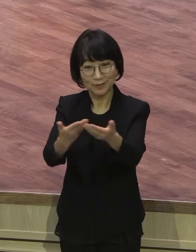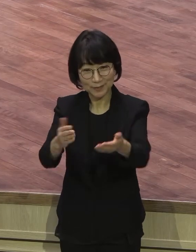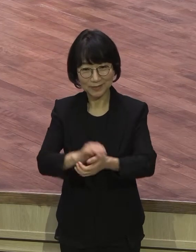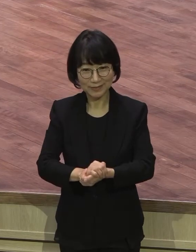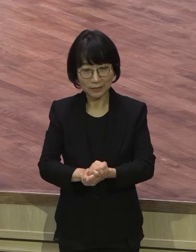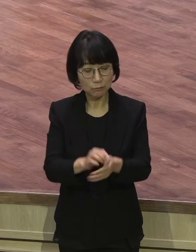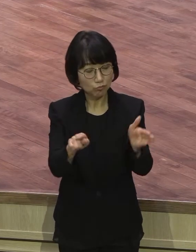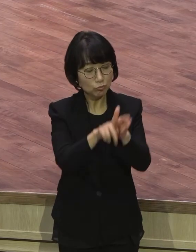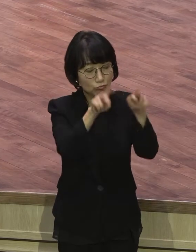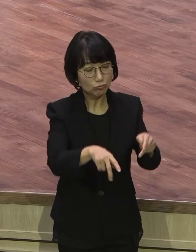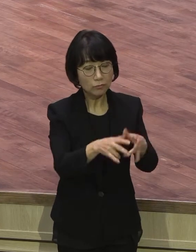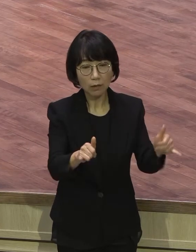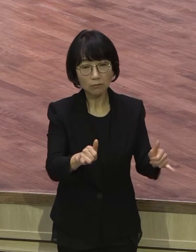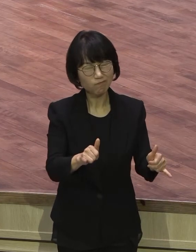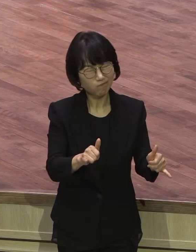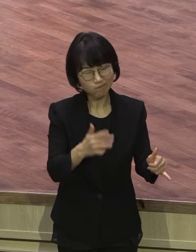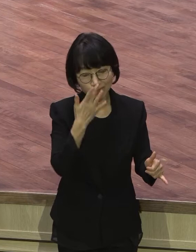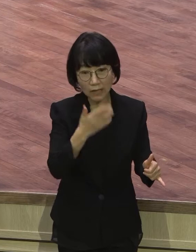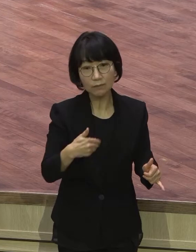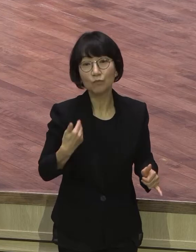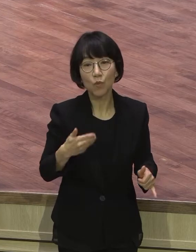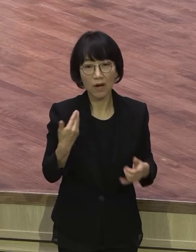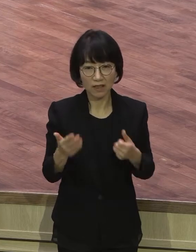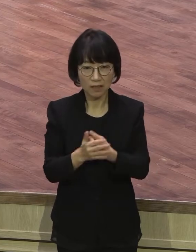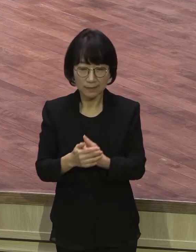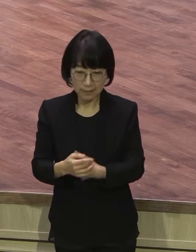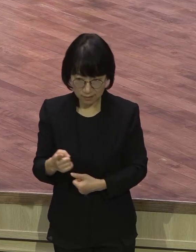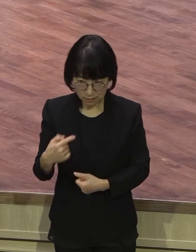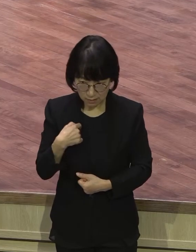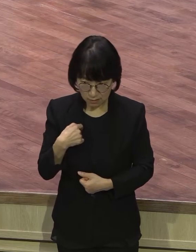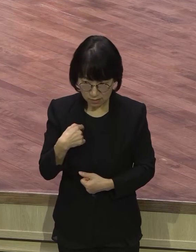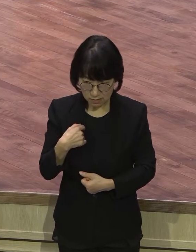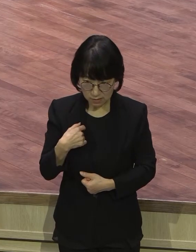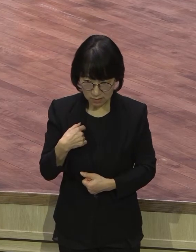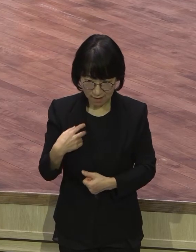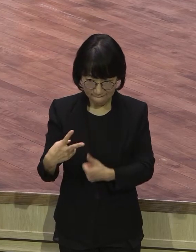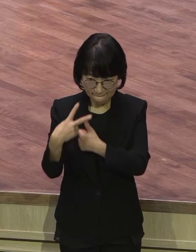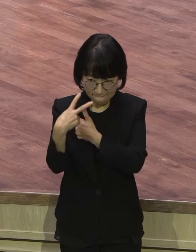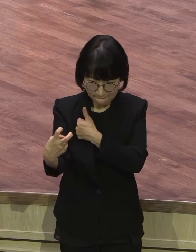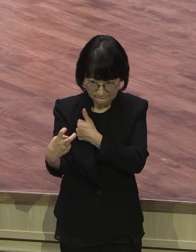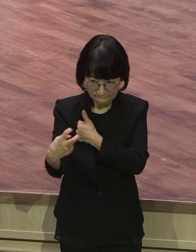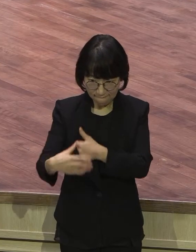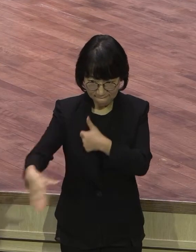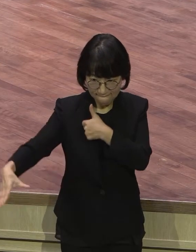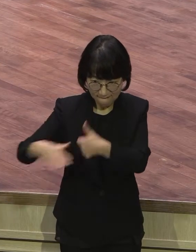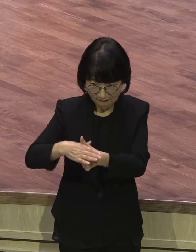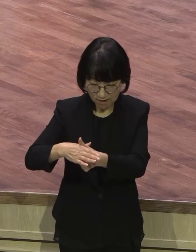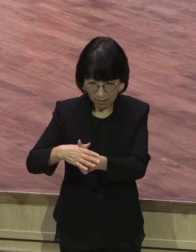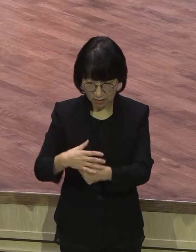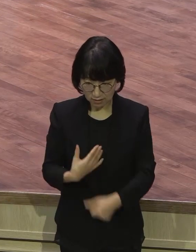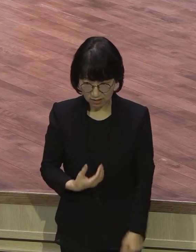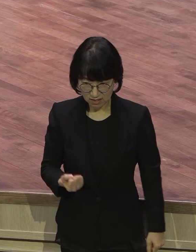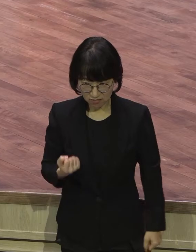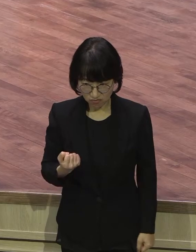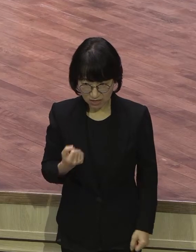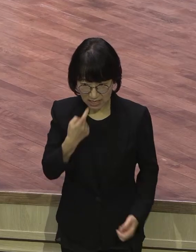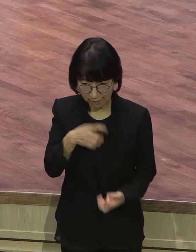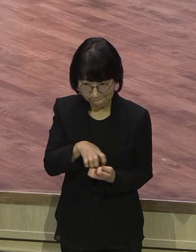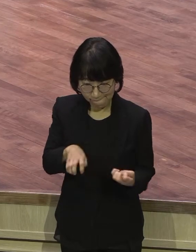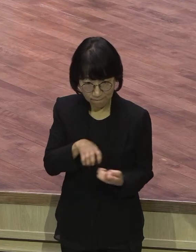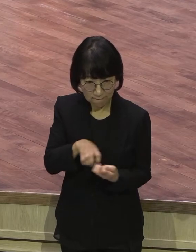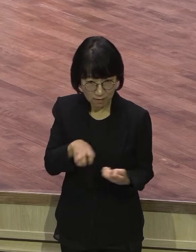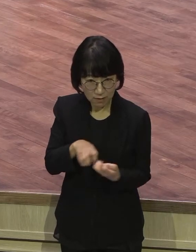상처가 많아요. 원수가 많아요. 원수 맺고 살아요. 행적 안에도 부부 간에도 또 친구 간에도 막